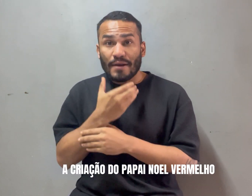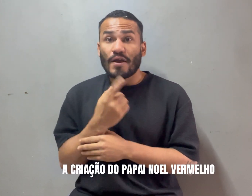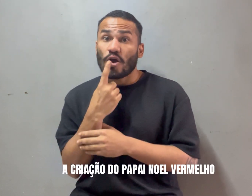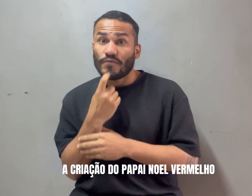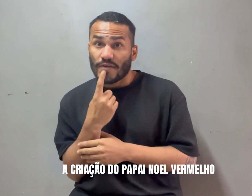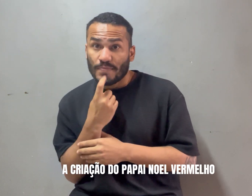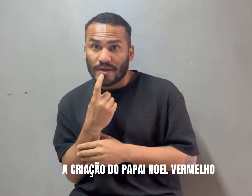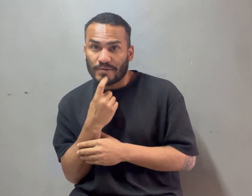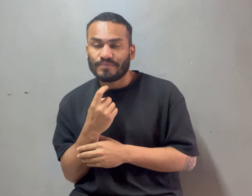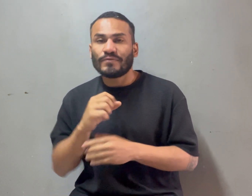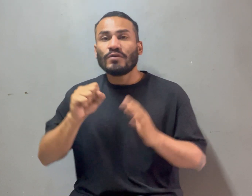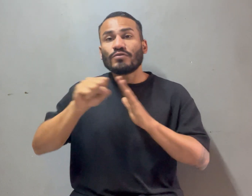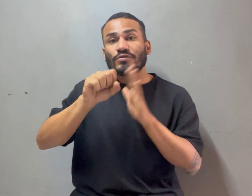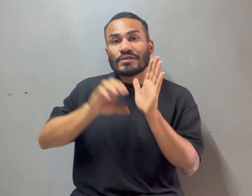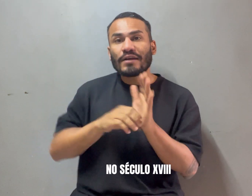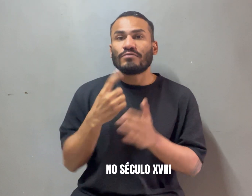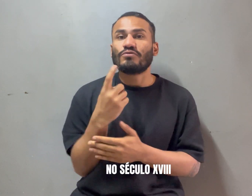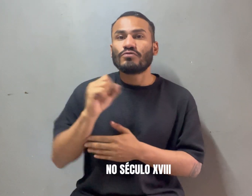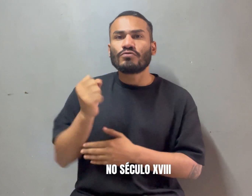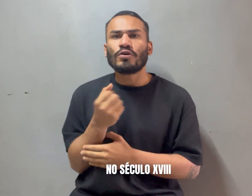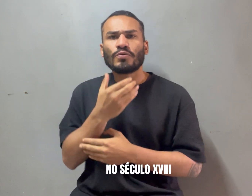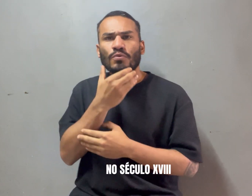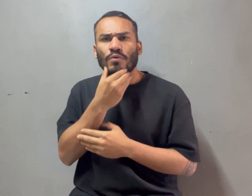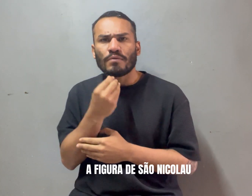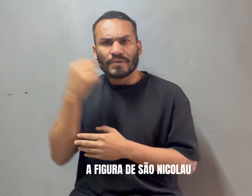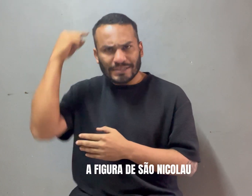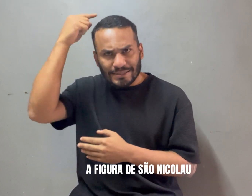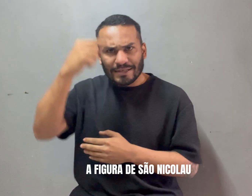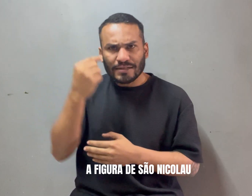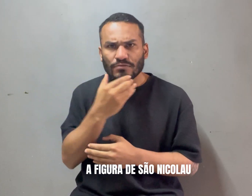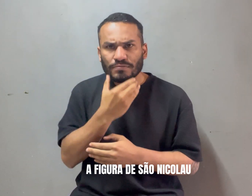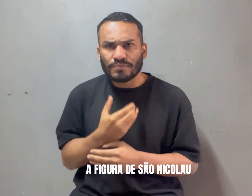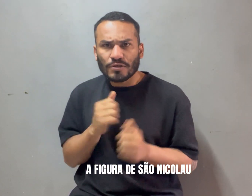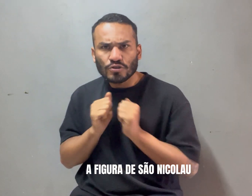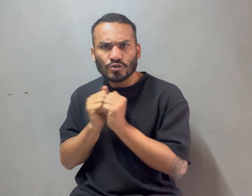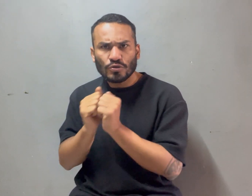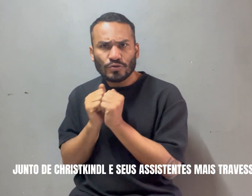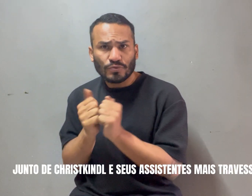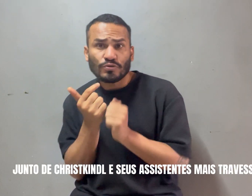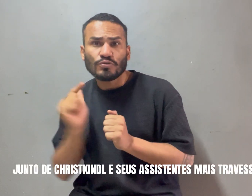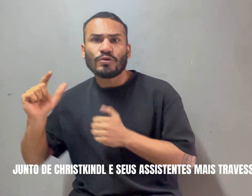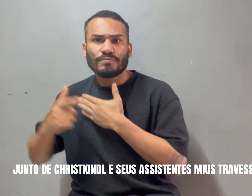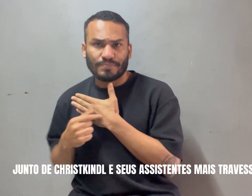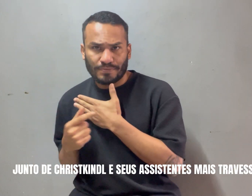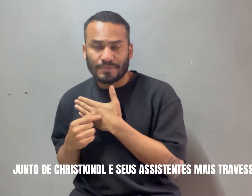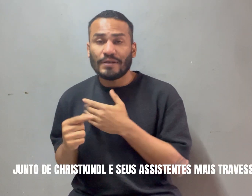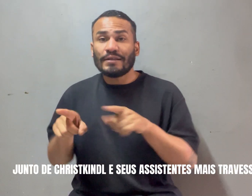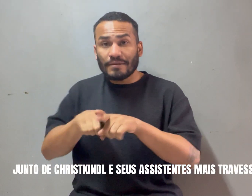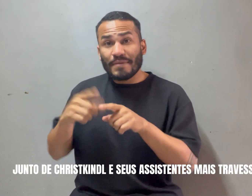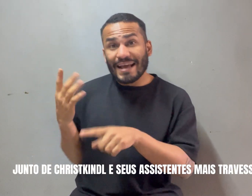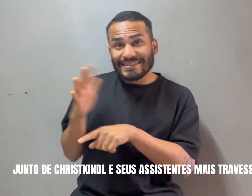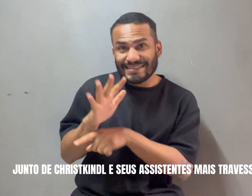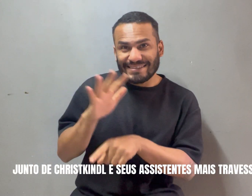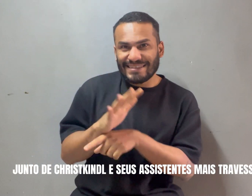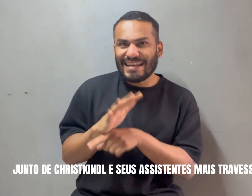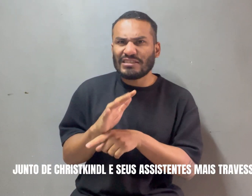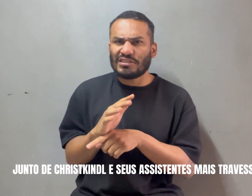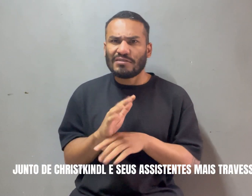Noel Vermelho. No século XVIII, a figura de São Nicolau, junto de Christkindl e seus assistentes